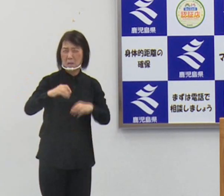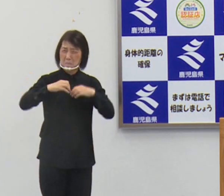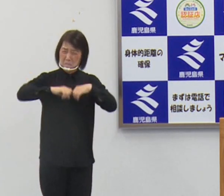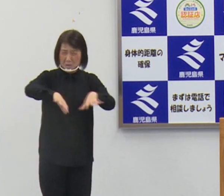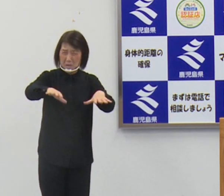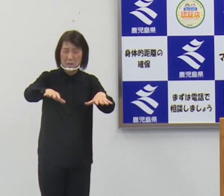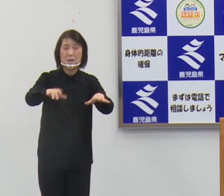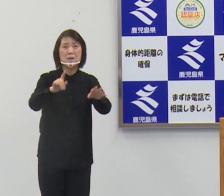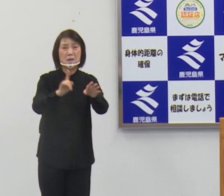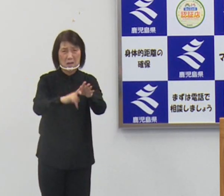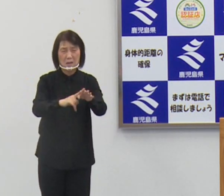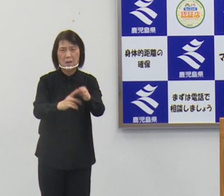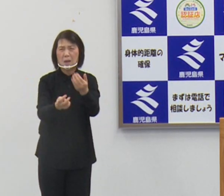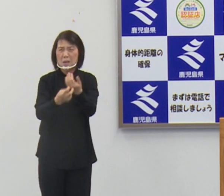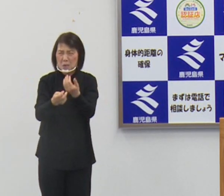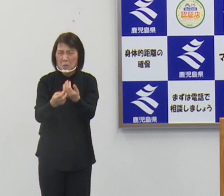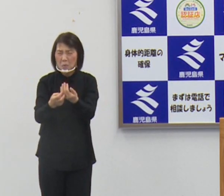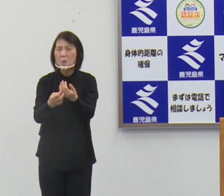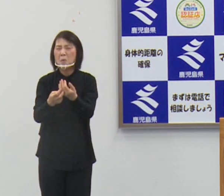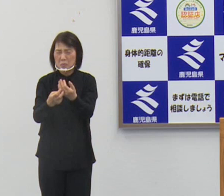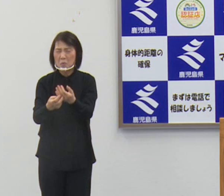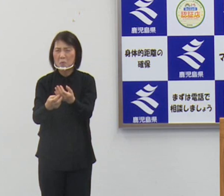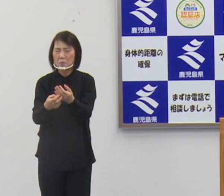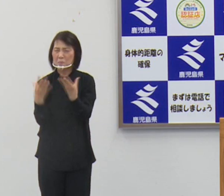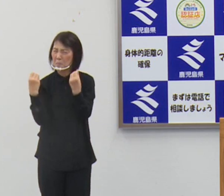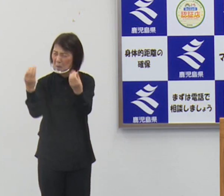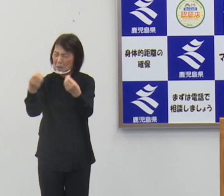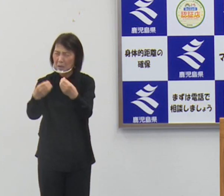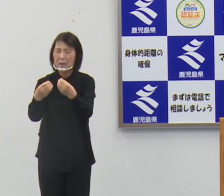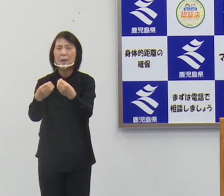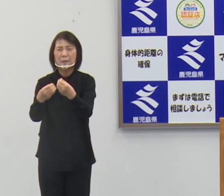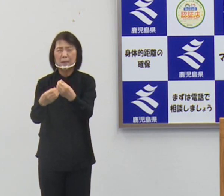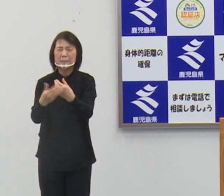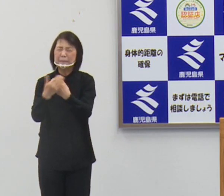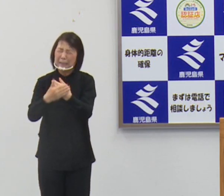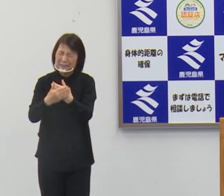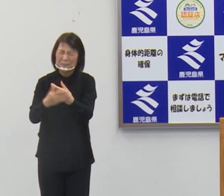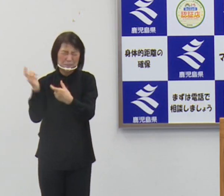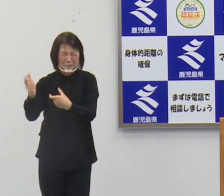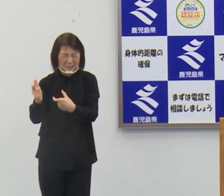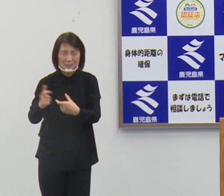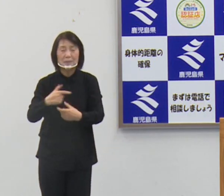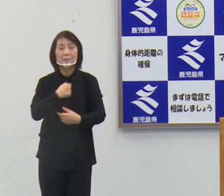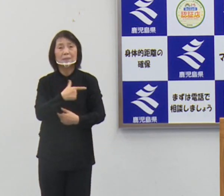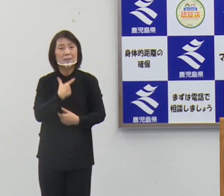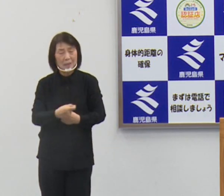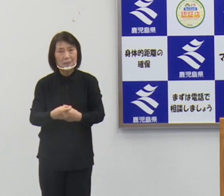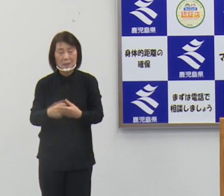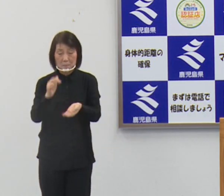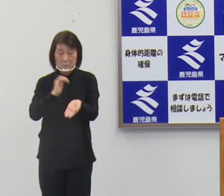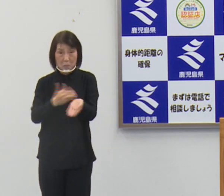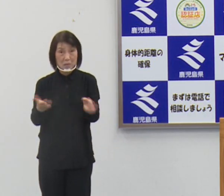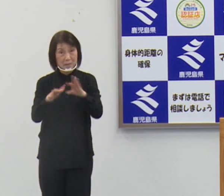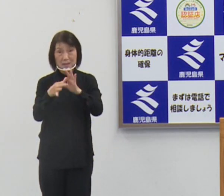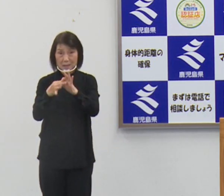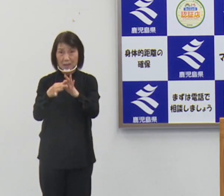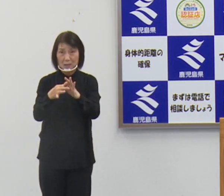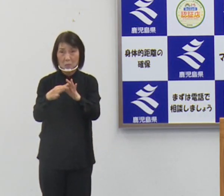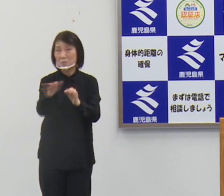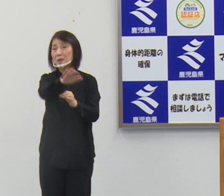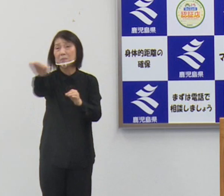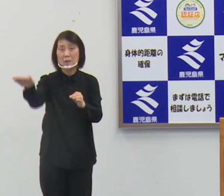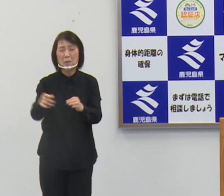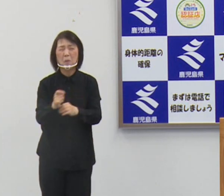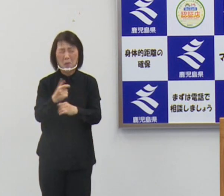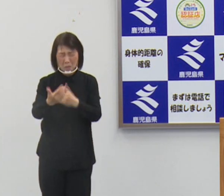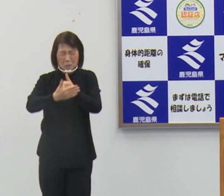え医療提供体制を維持するという強い決意のもと、医療機関の皆様の多